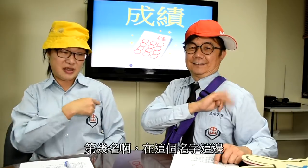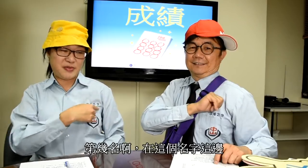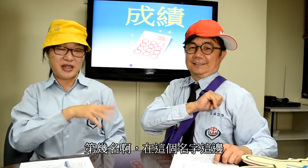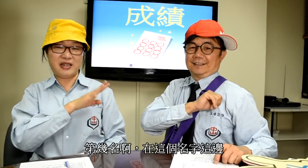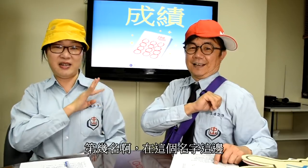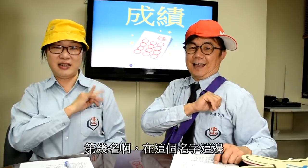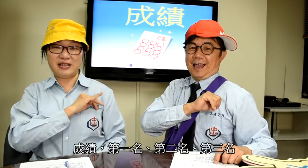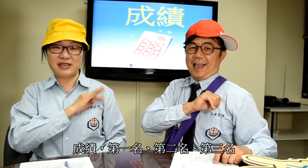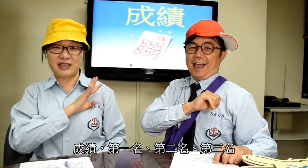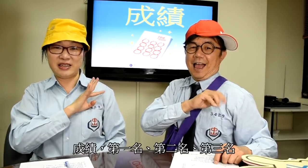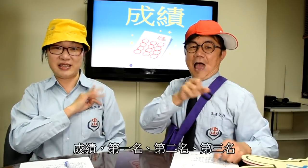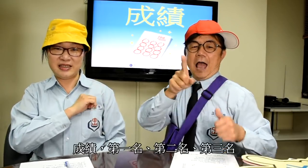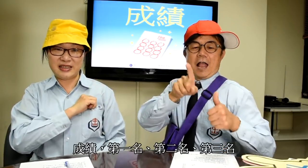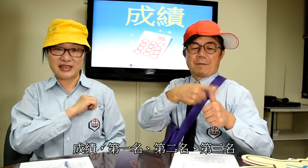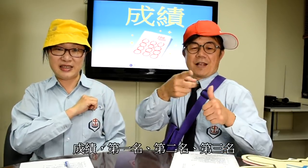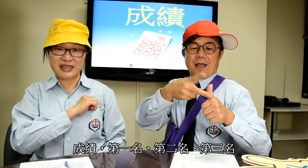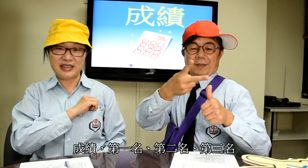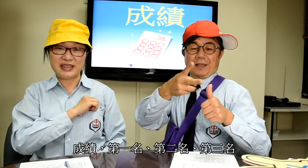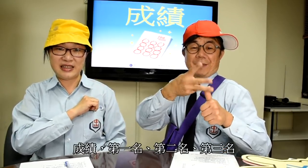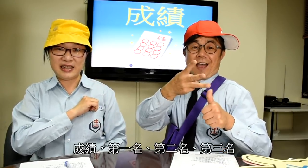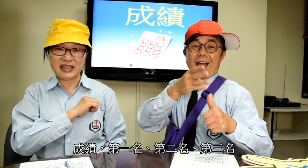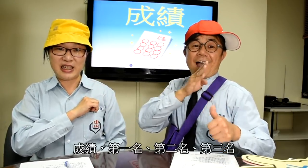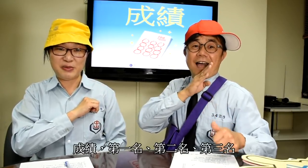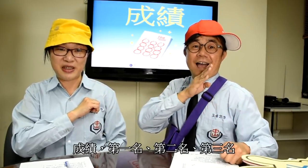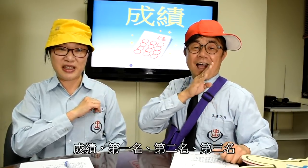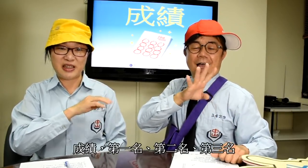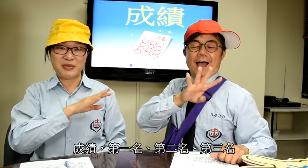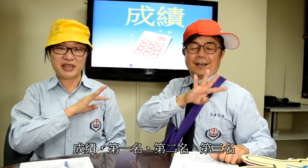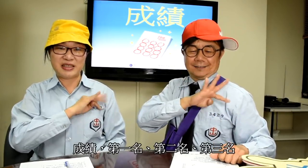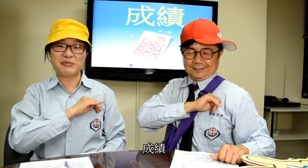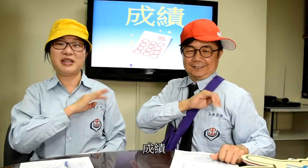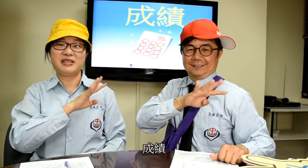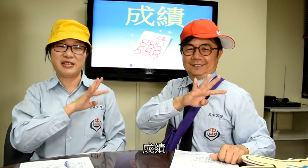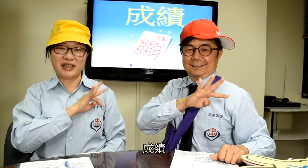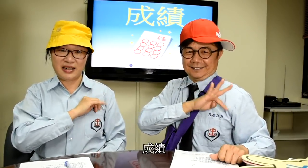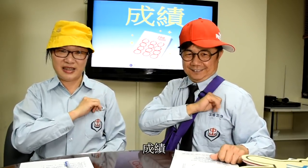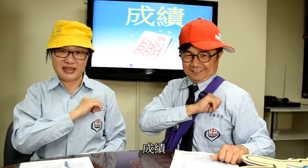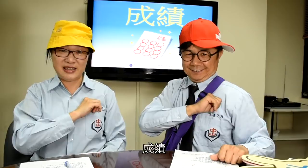边，成绩，第一名，第二名，第三名，成绩，